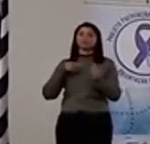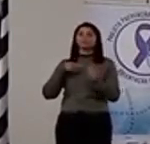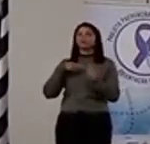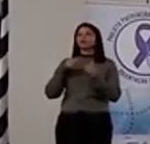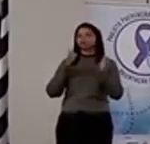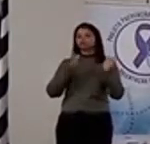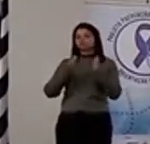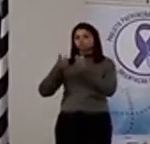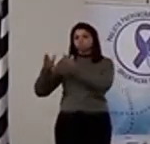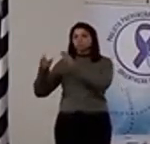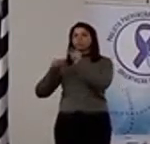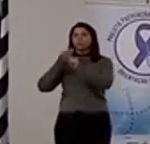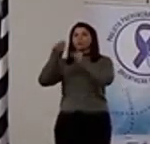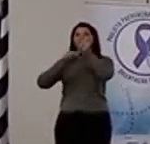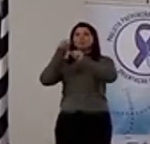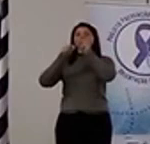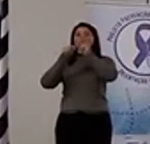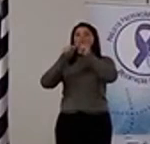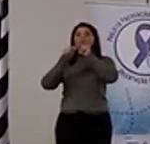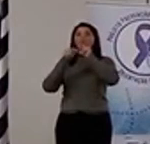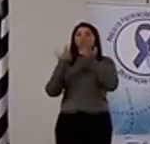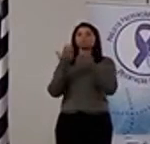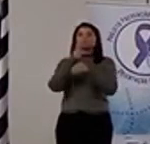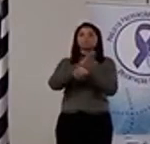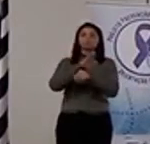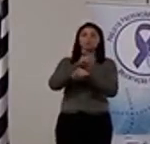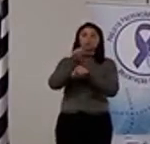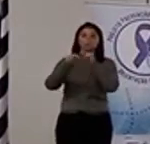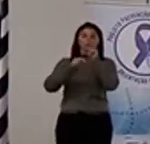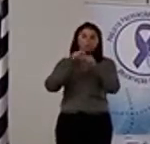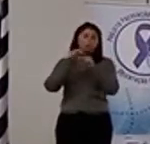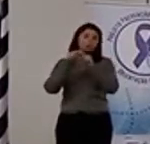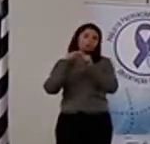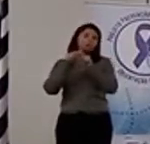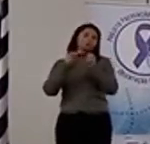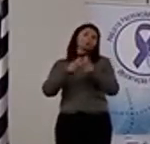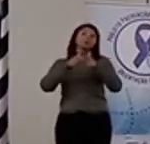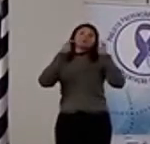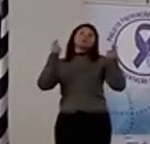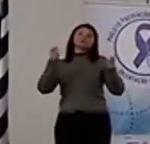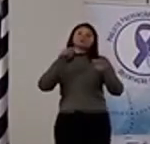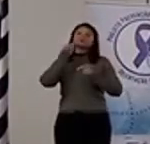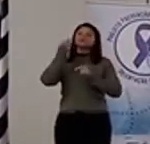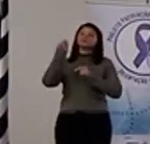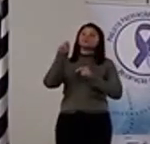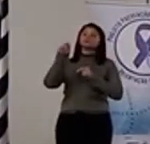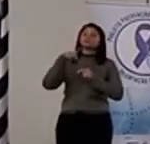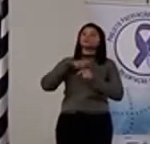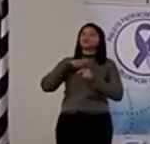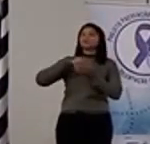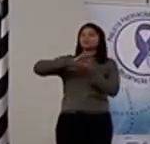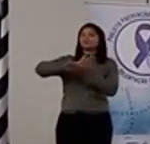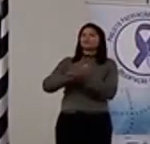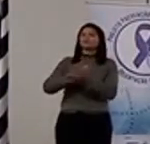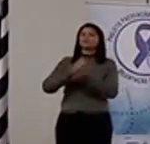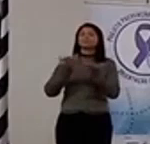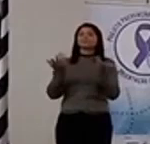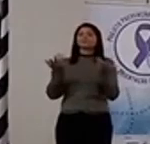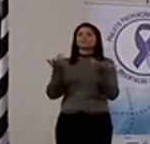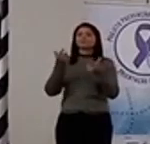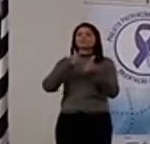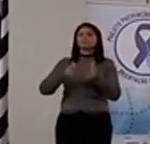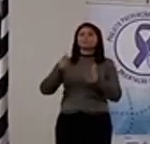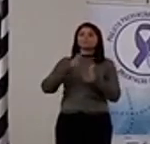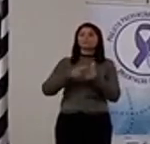são as disrupções. O que é uma disrupção? É quando você tem uma destruição de um tecido que era para